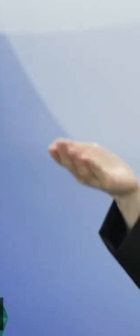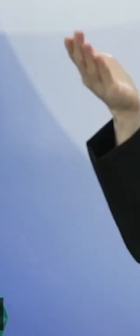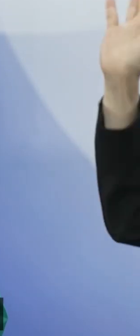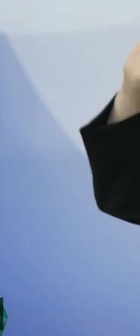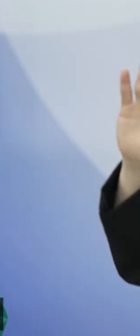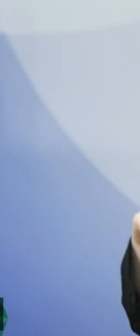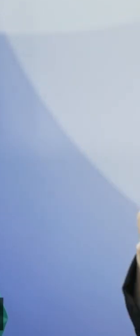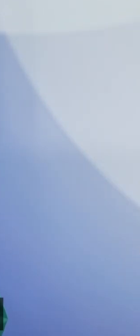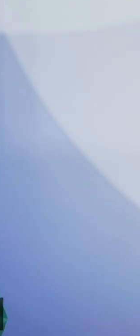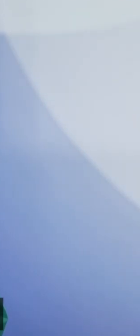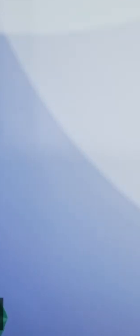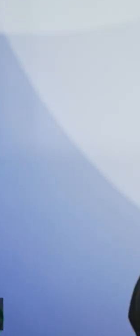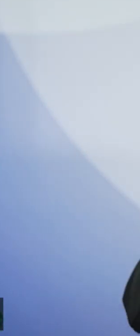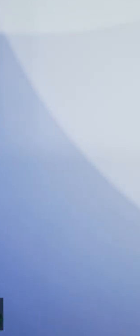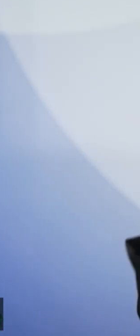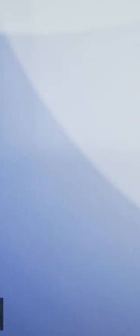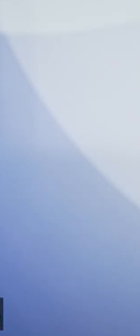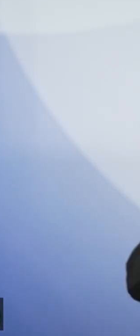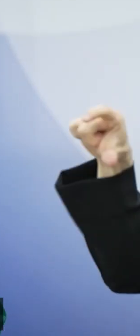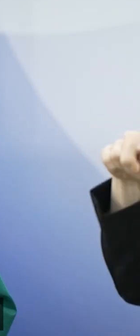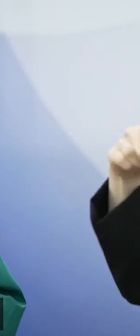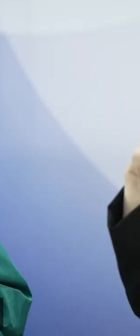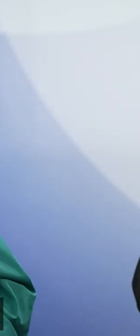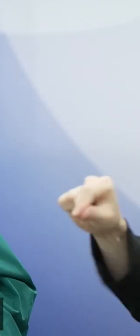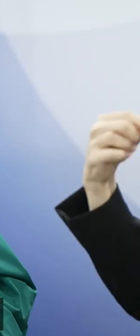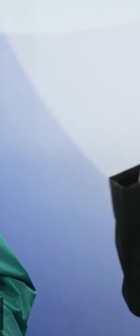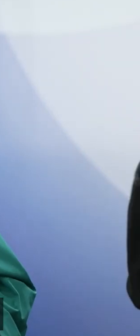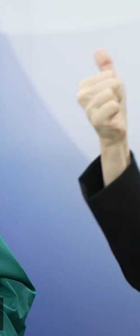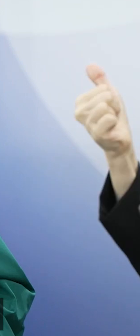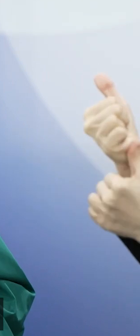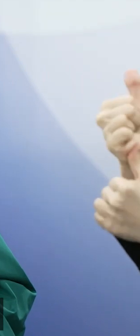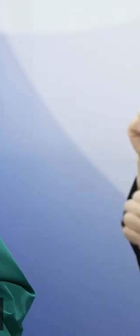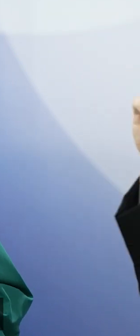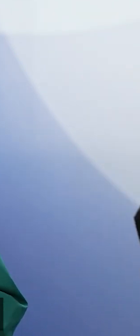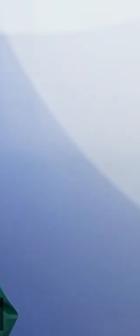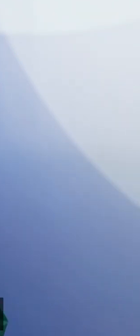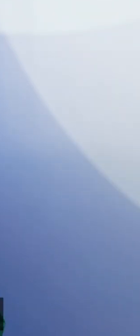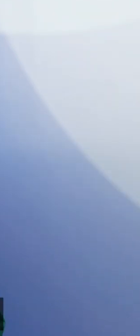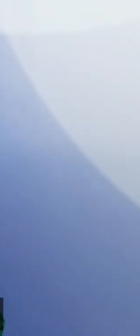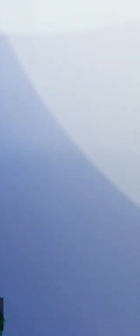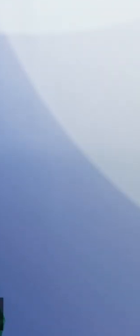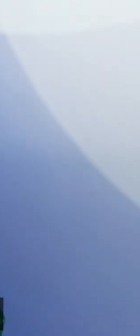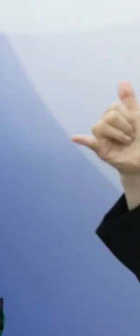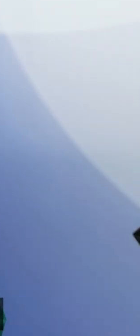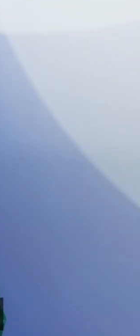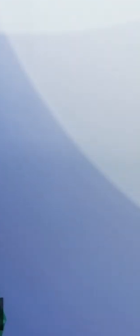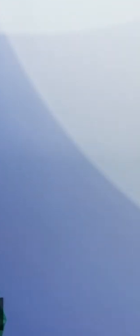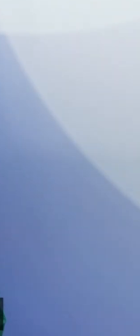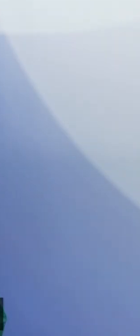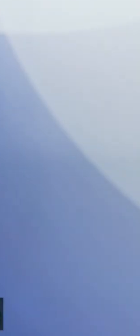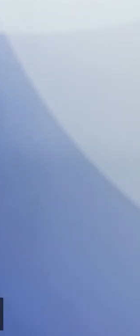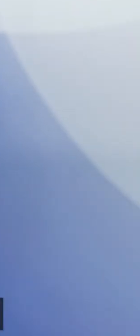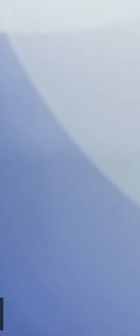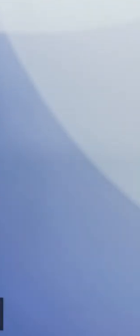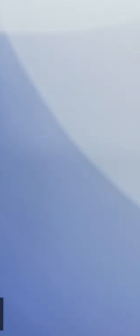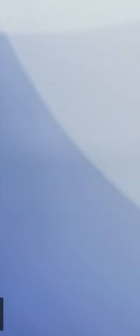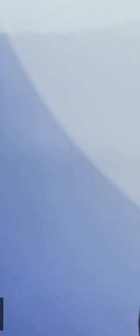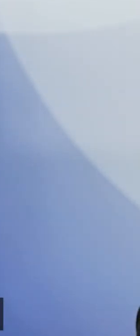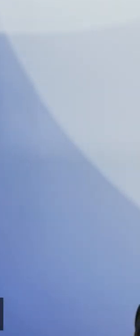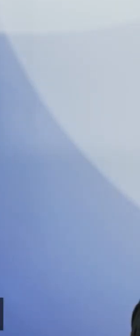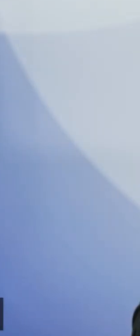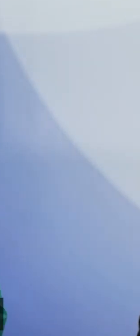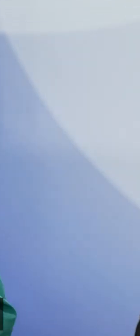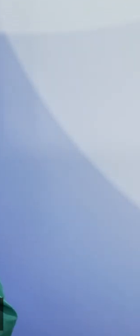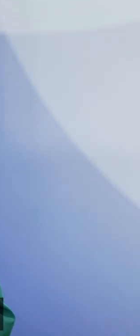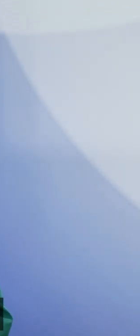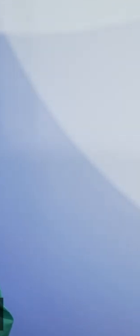전달하여 책임감 있는 현장 대응이 이루어지도록 하겠습니다. 세 번째 과제로 취약한 하천 구역과